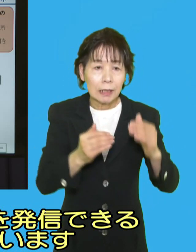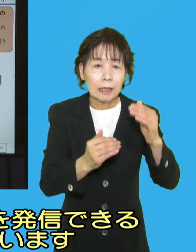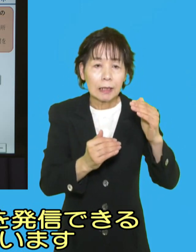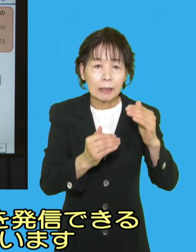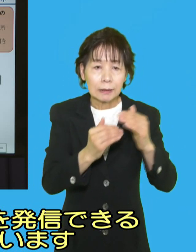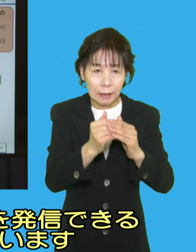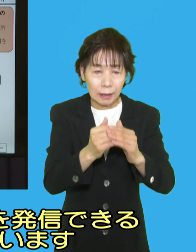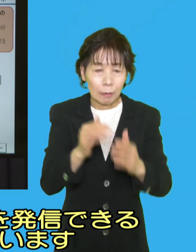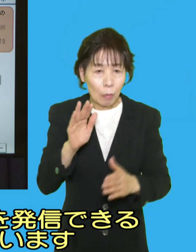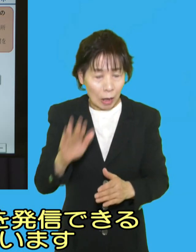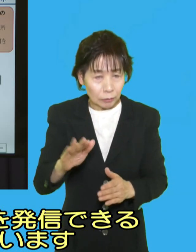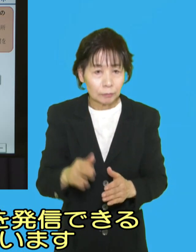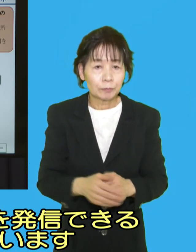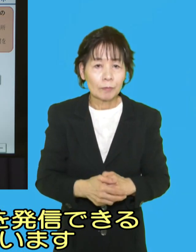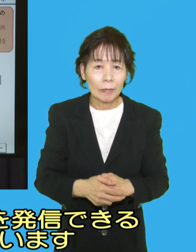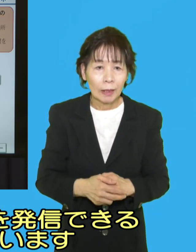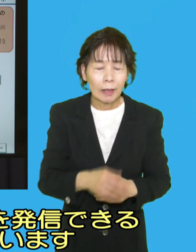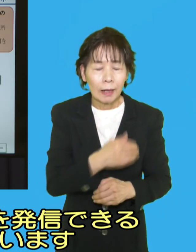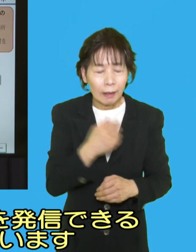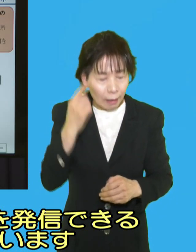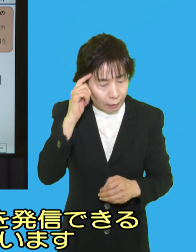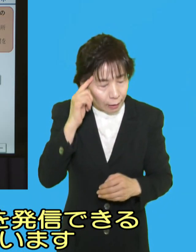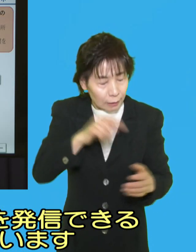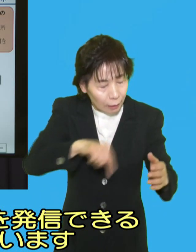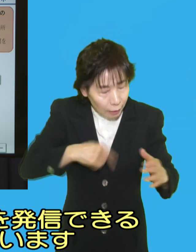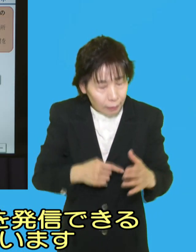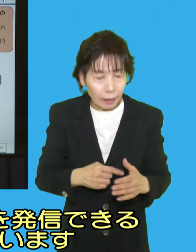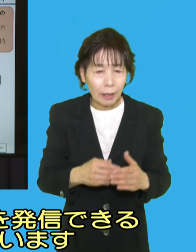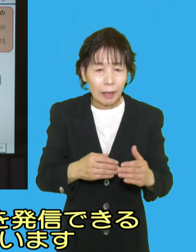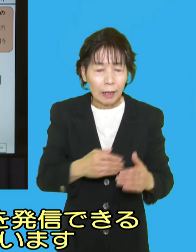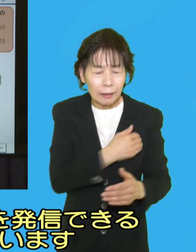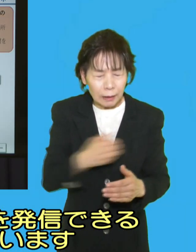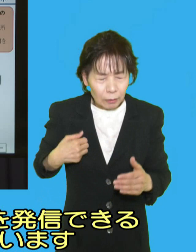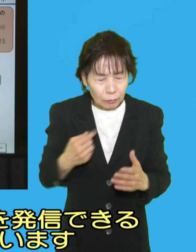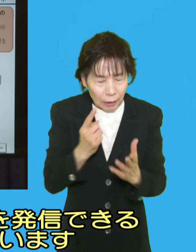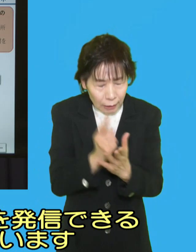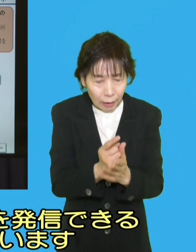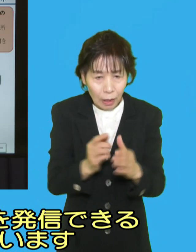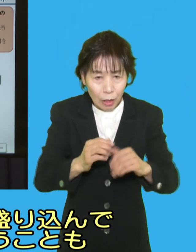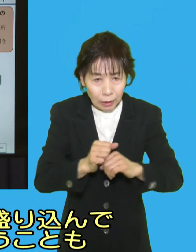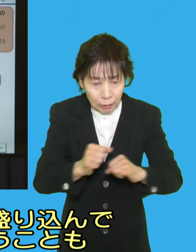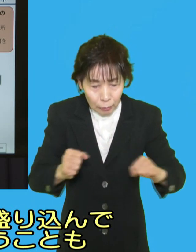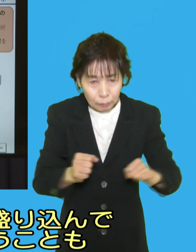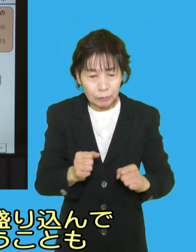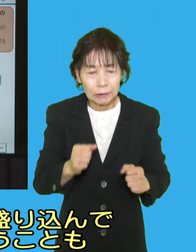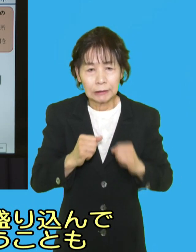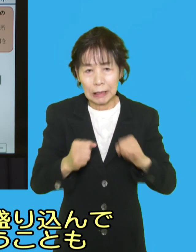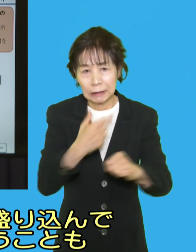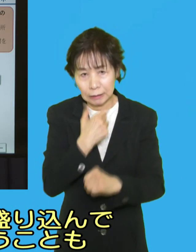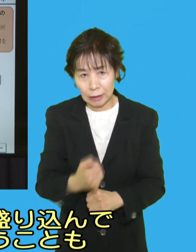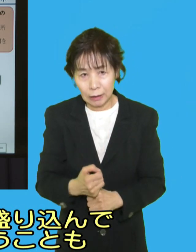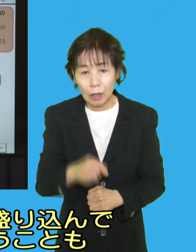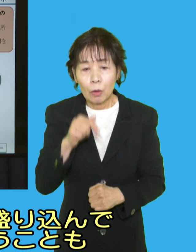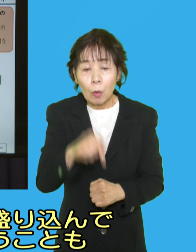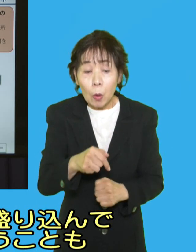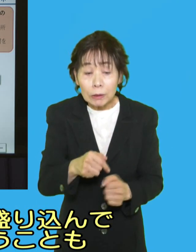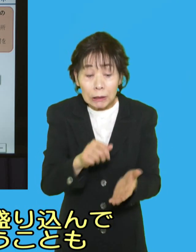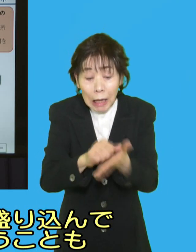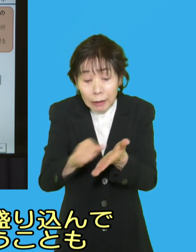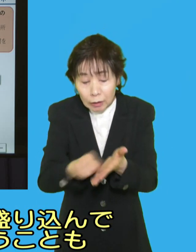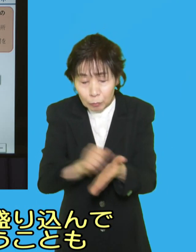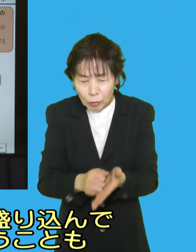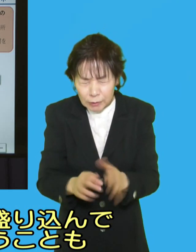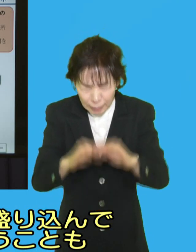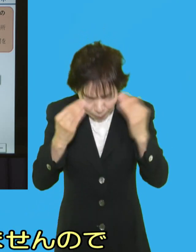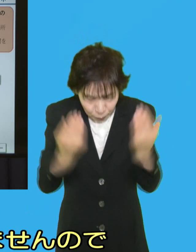考えた中で、まあ、可能な限り魅力を発信できるスペースにしたいなというふうに考えています。ここに書いているものを全部盛り込んでぎ